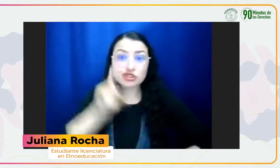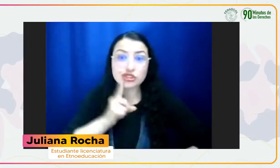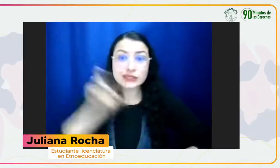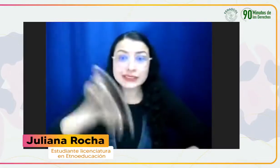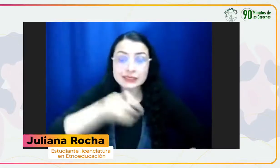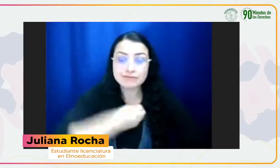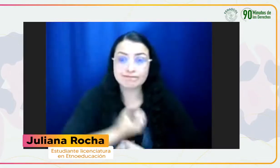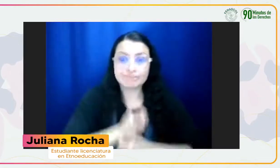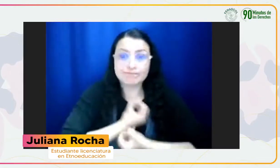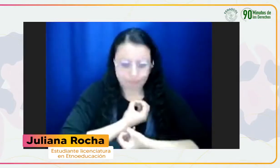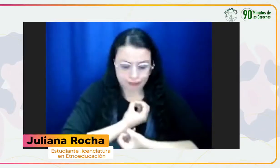¿Lo expresan